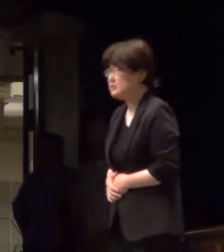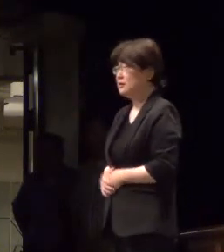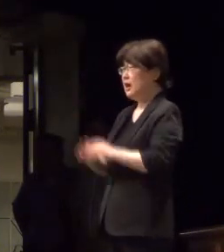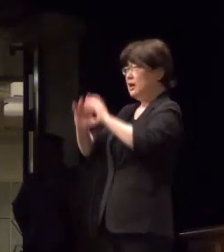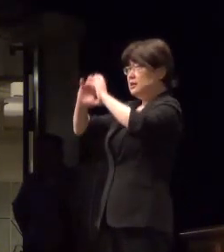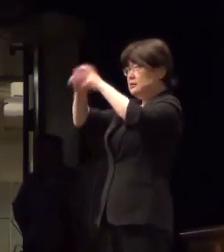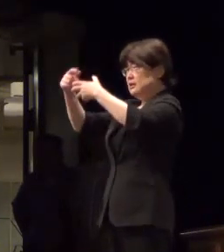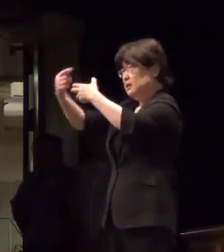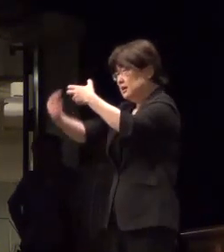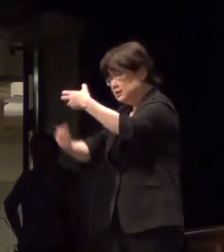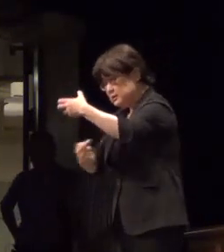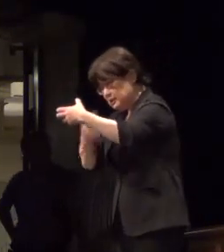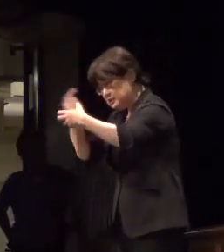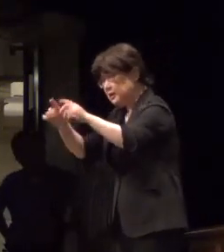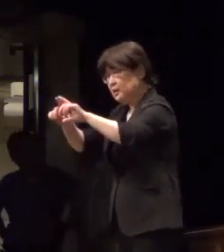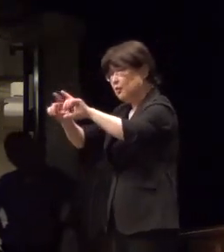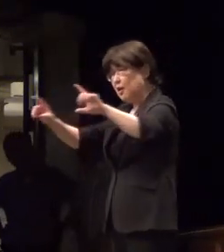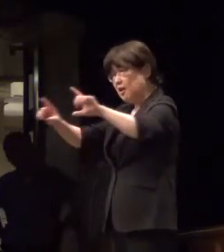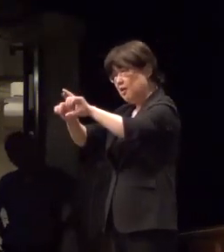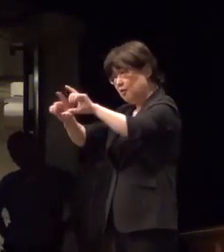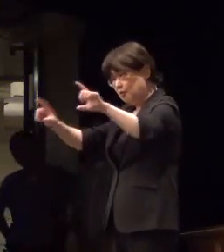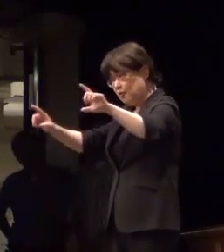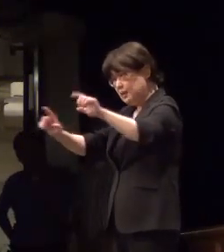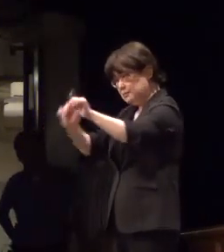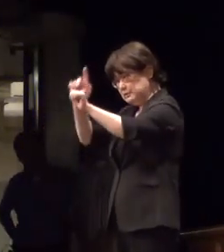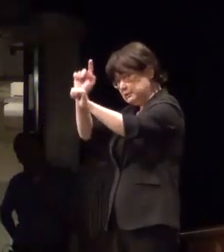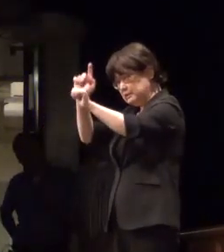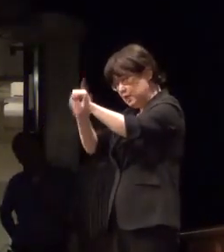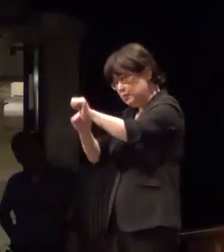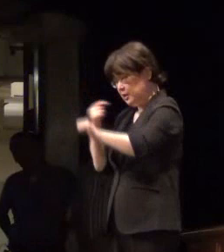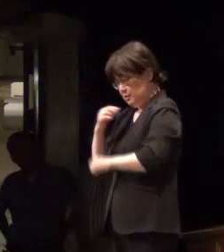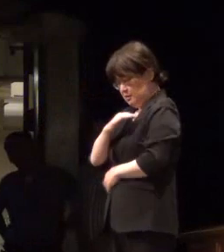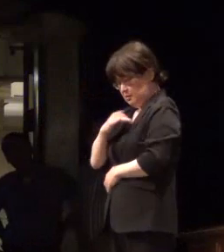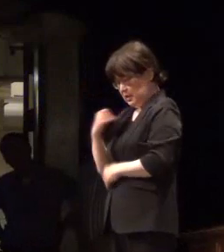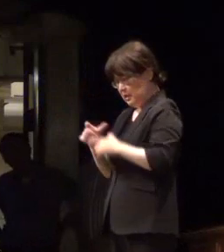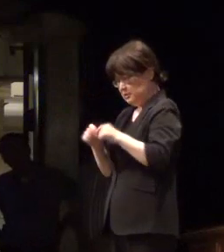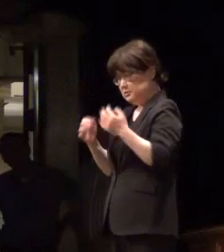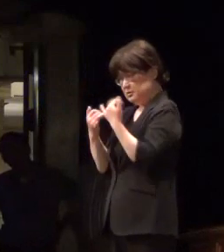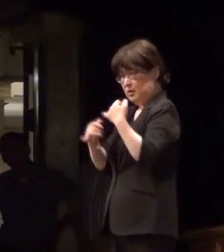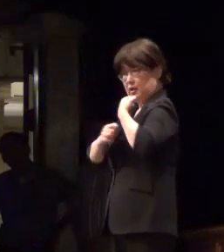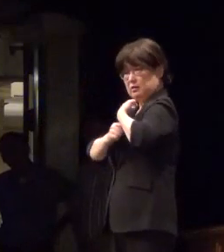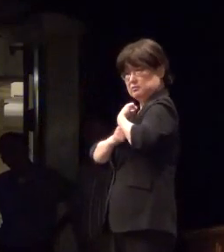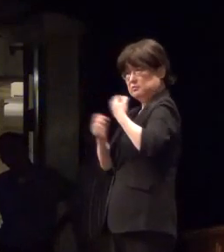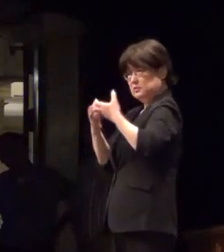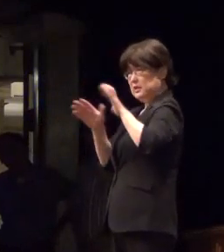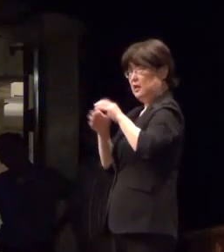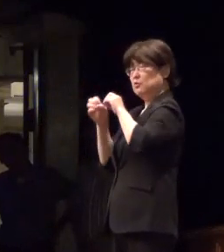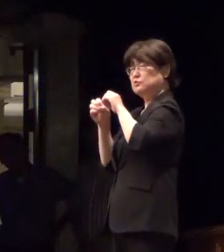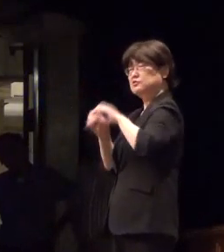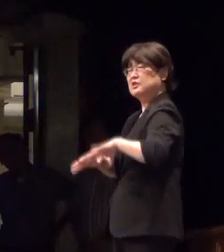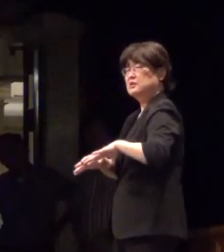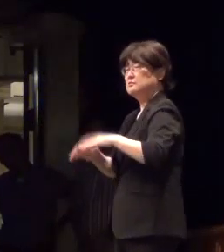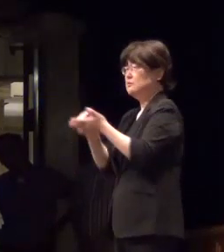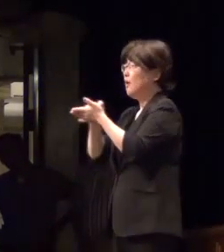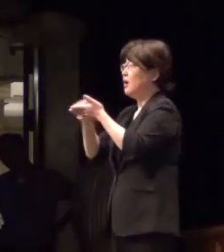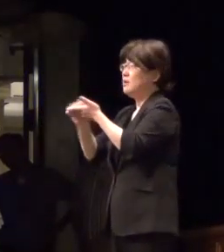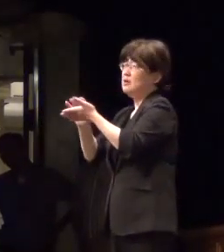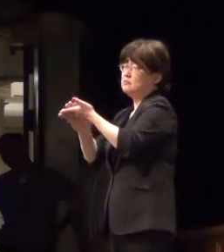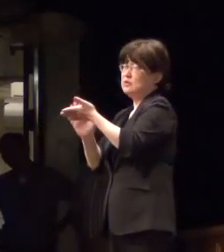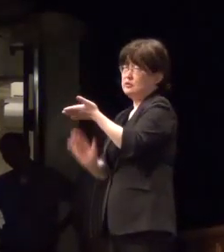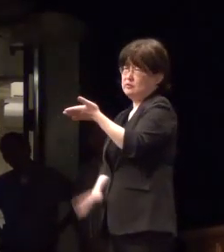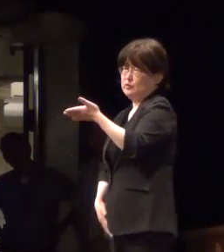世界全体を平和にするために自分たちは軍隊を捨てると言ってるわけです